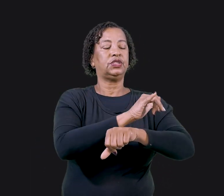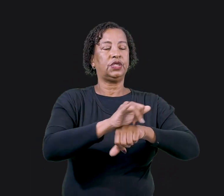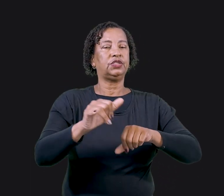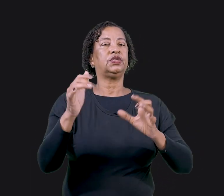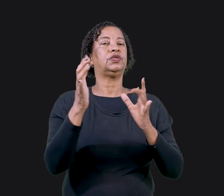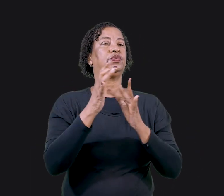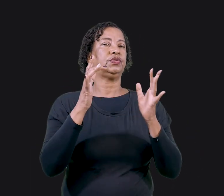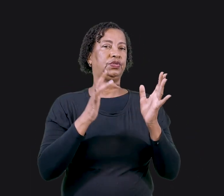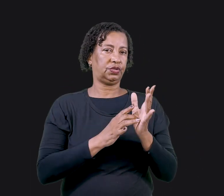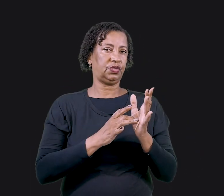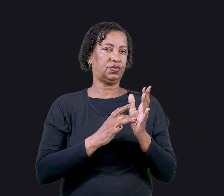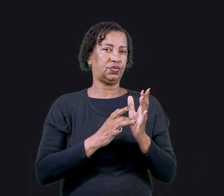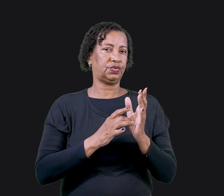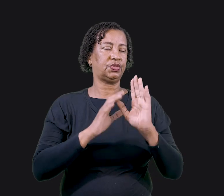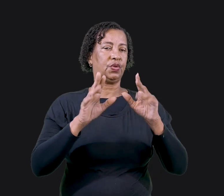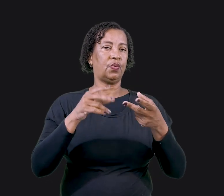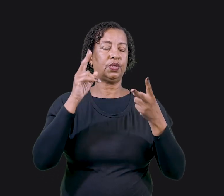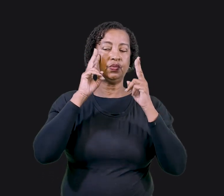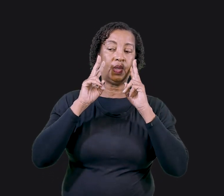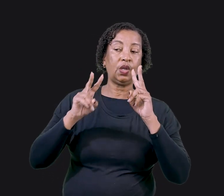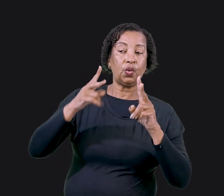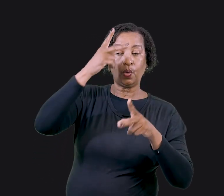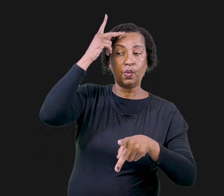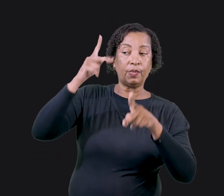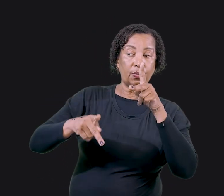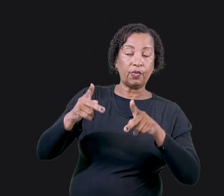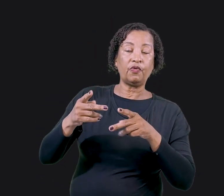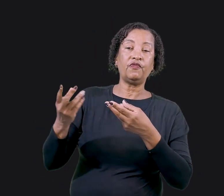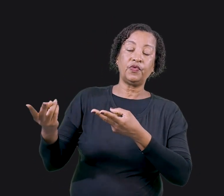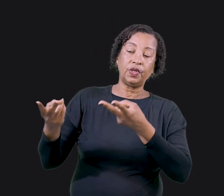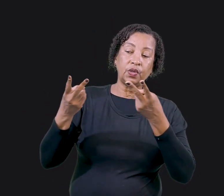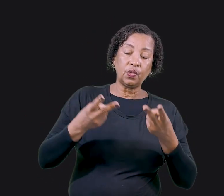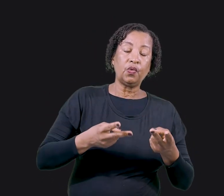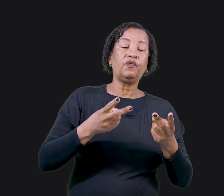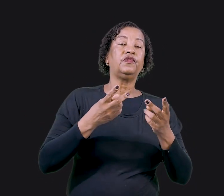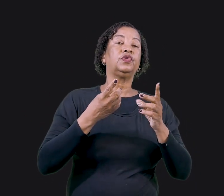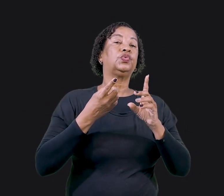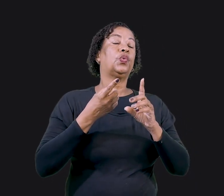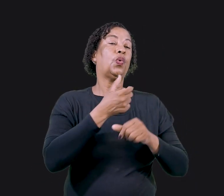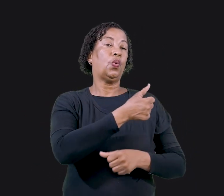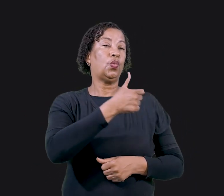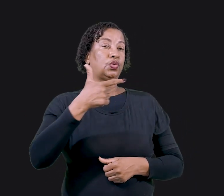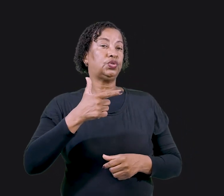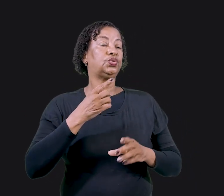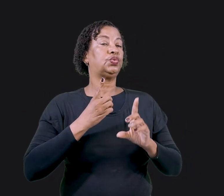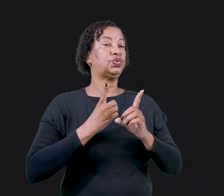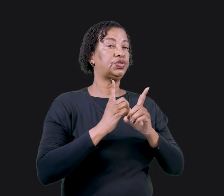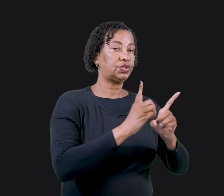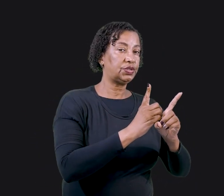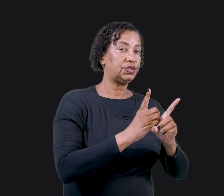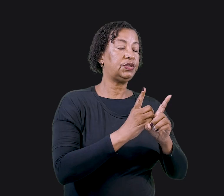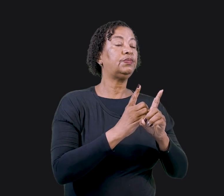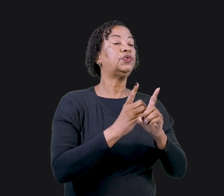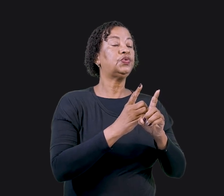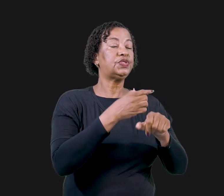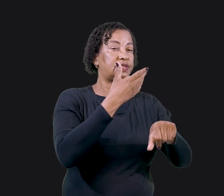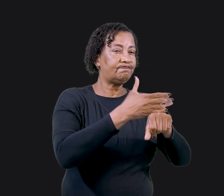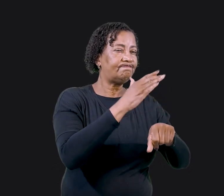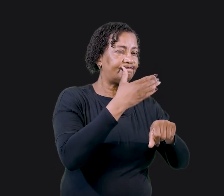a sua estratégia. Na vez seguinte em que Jesus olhou para a multidão, ele comissionou os 12 e iniciou o treinamento deles a fim de